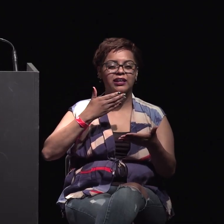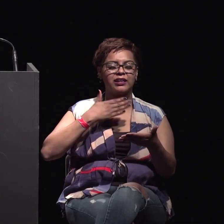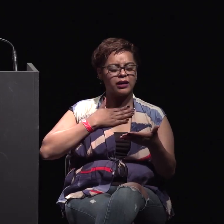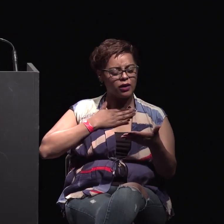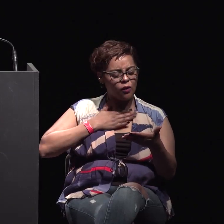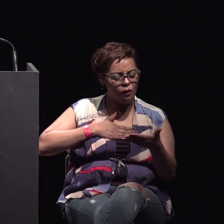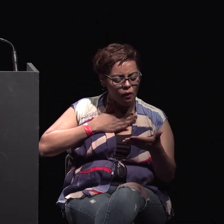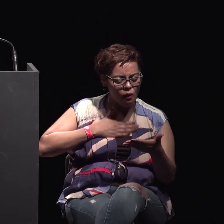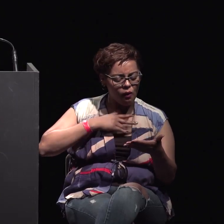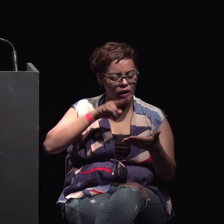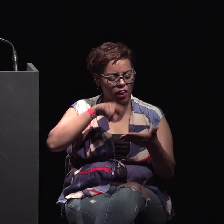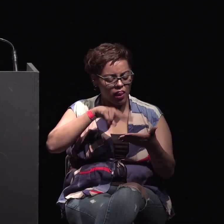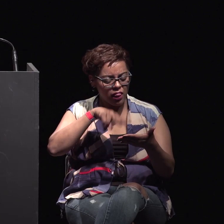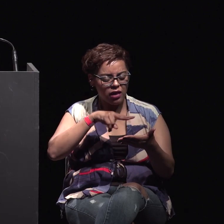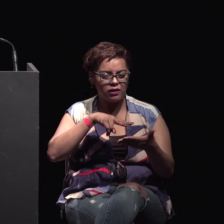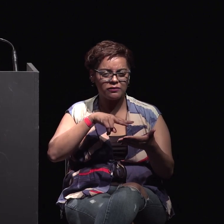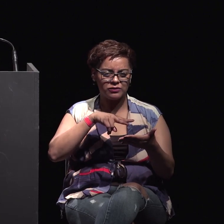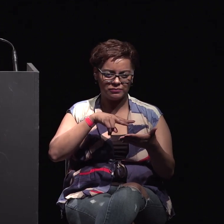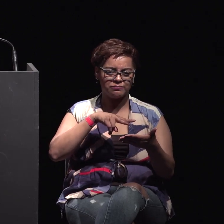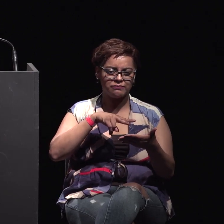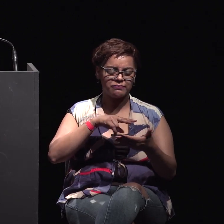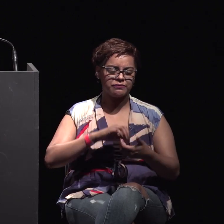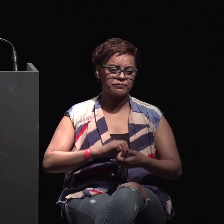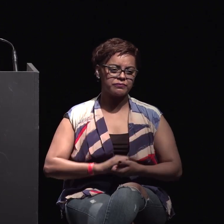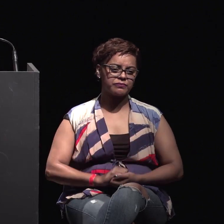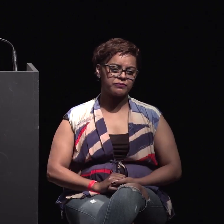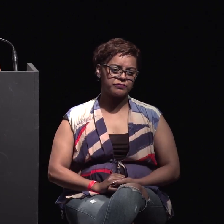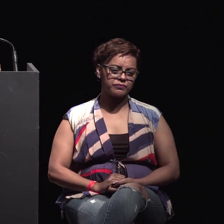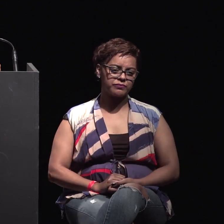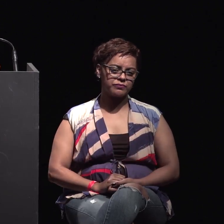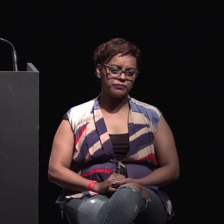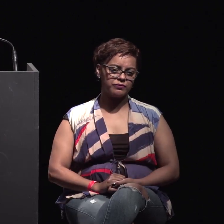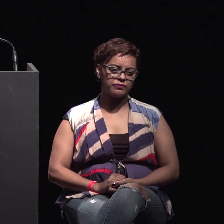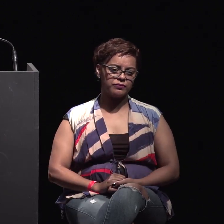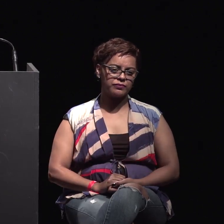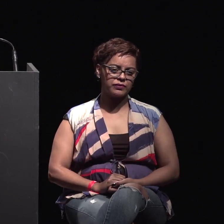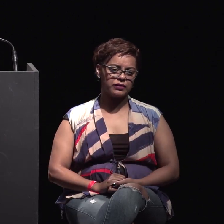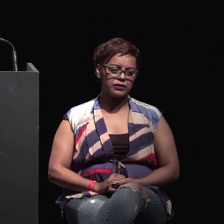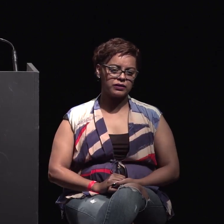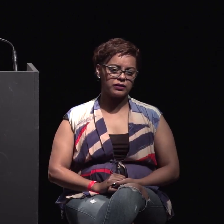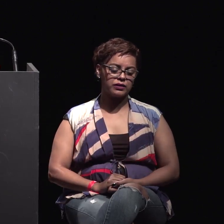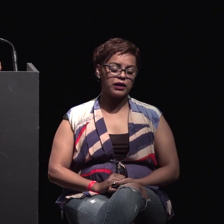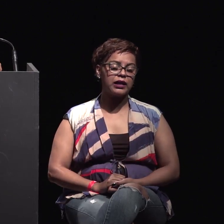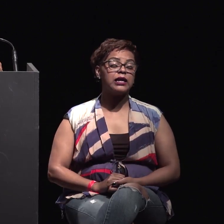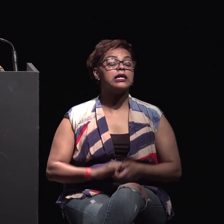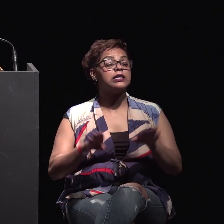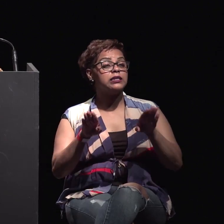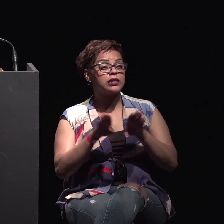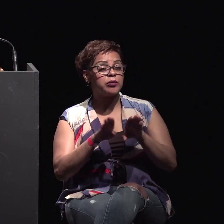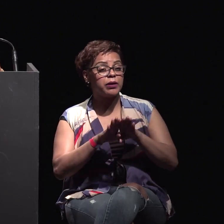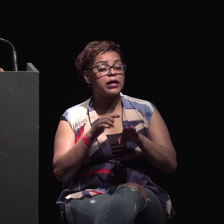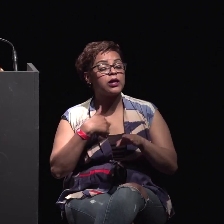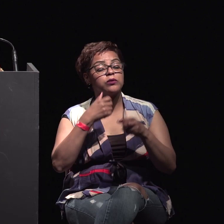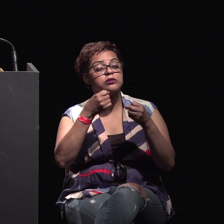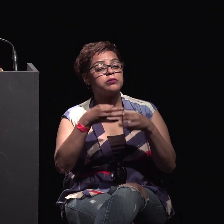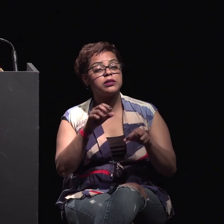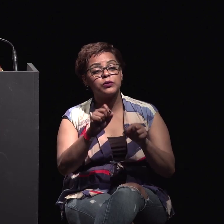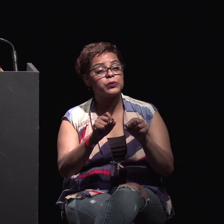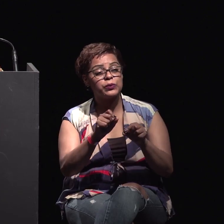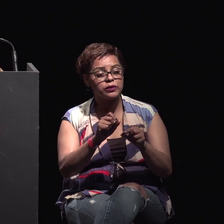consome livros, né? E, por fim, nós havia